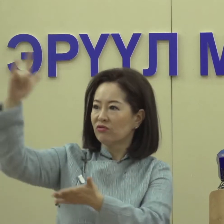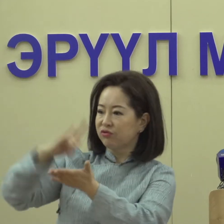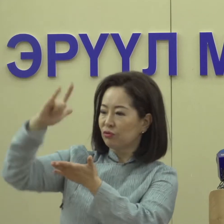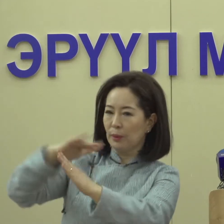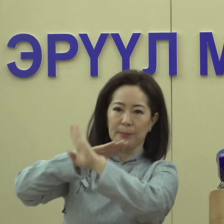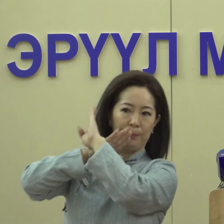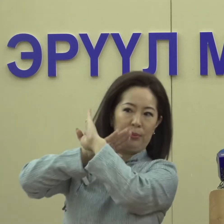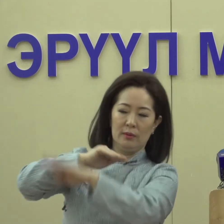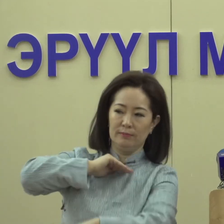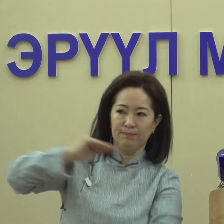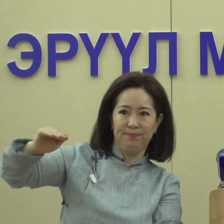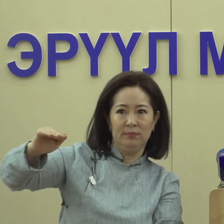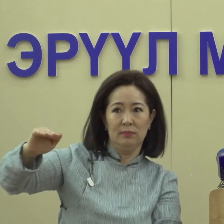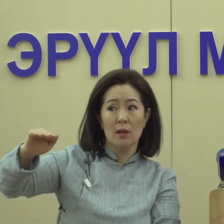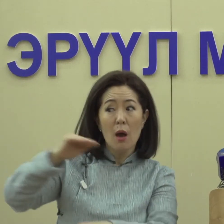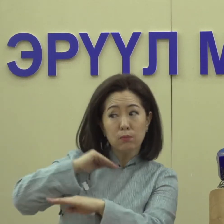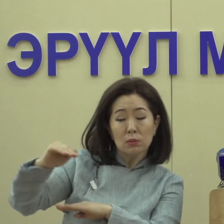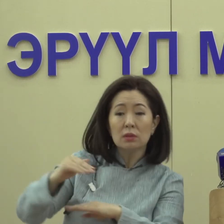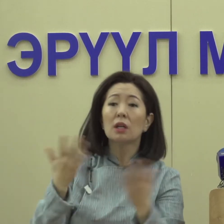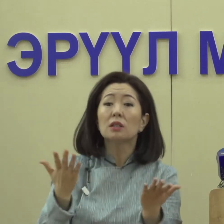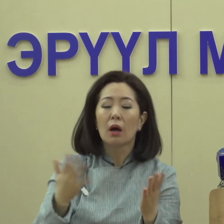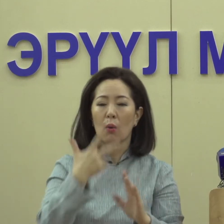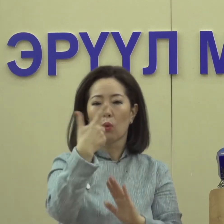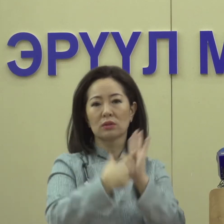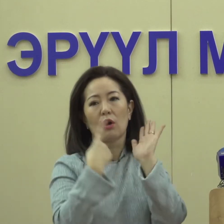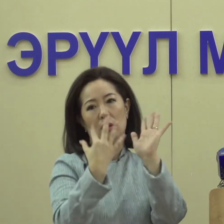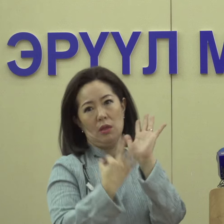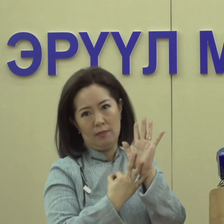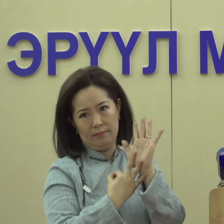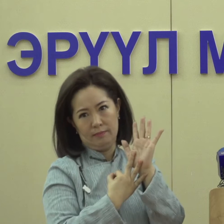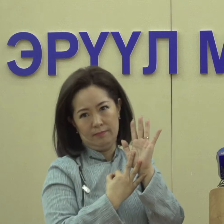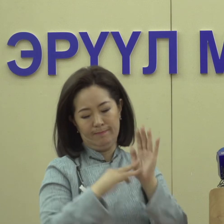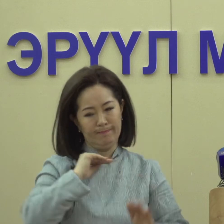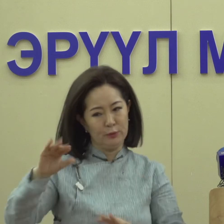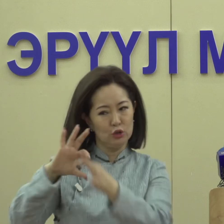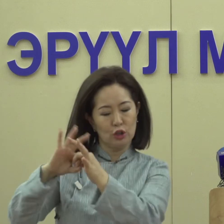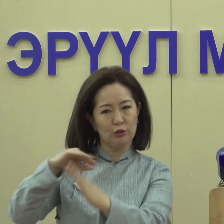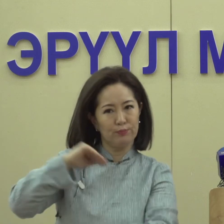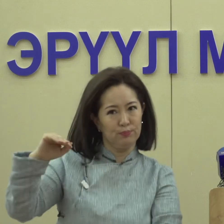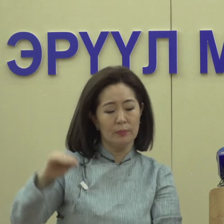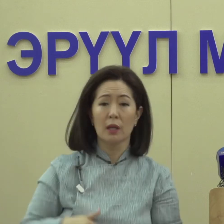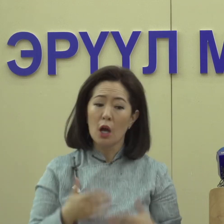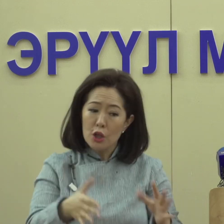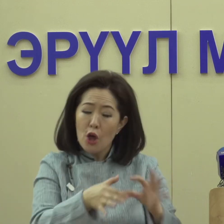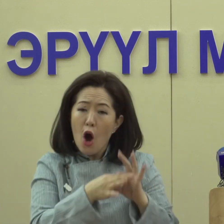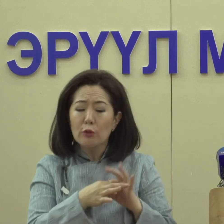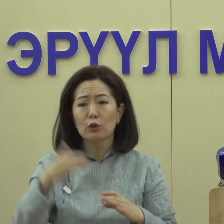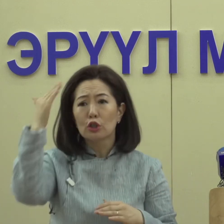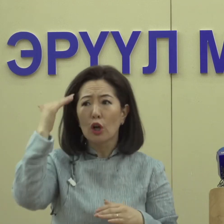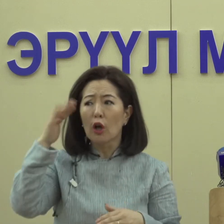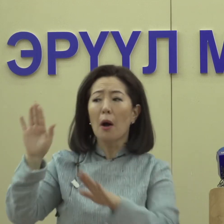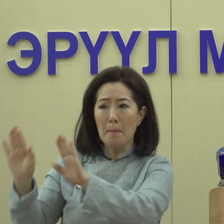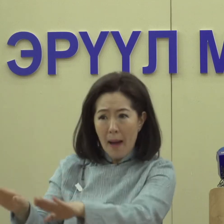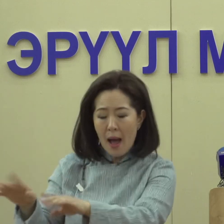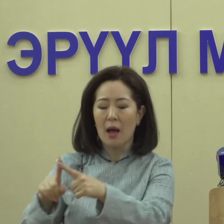шийдвэрийг 3 сарын 28-ны өдрийг хүртэл сонгосон. Үүнтэй холбоотойгоор солонгос улсад байгаа, Япон улсад